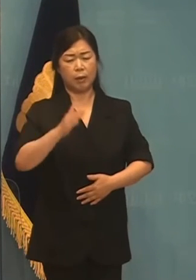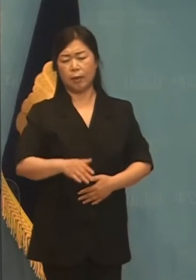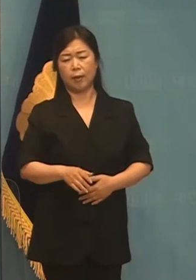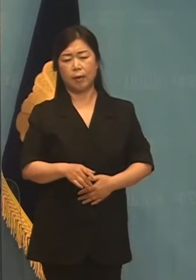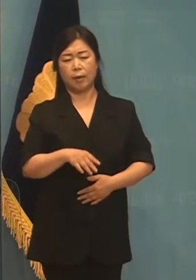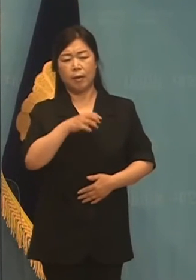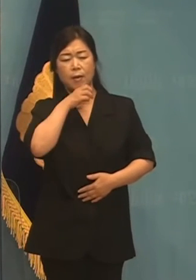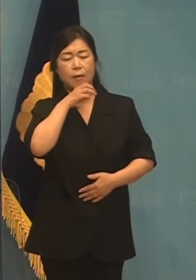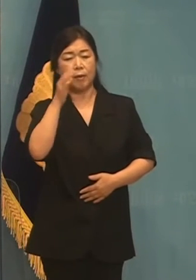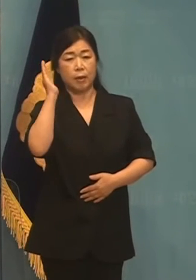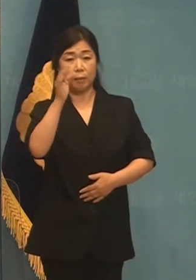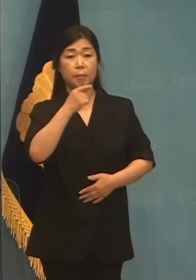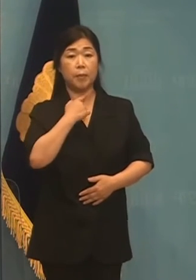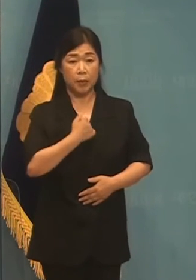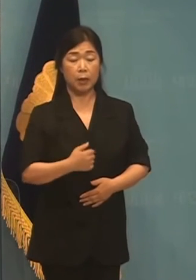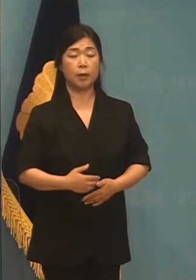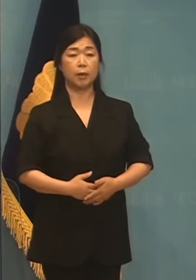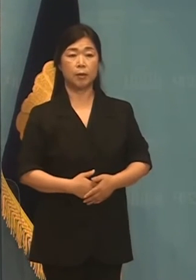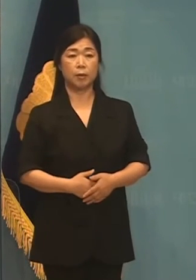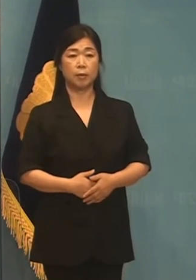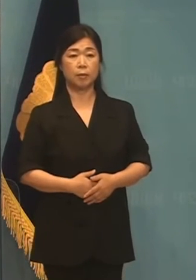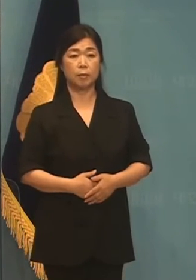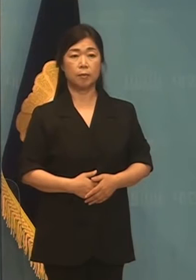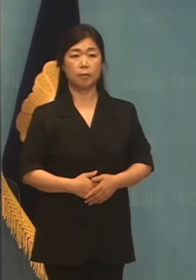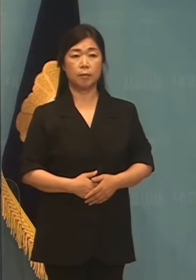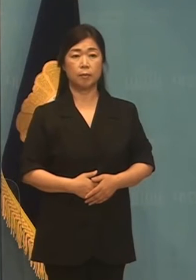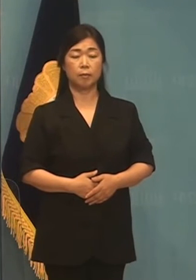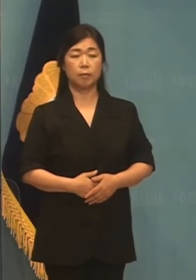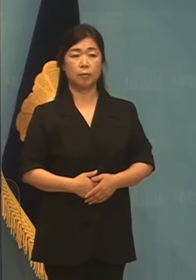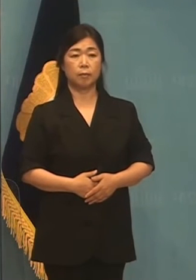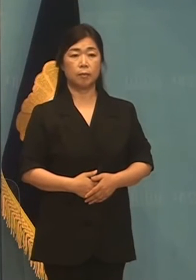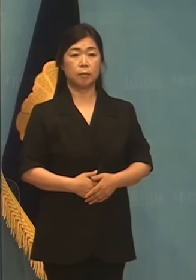악담을 하기도 했습니다.